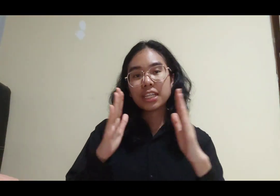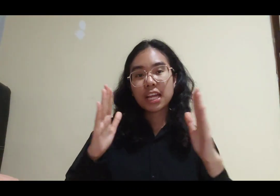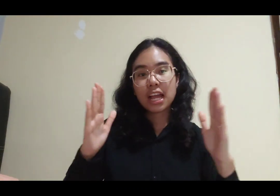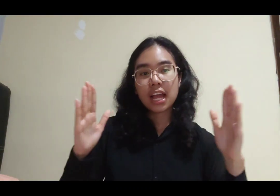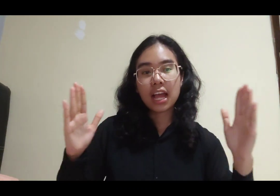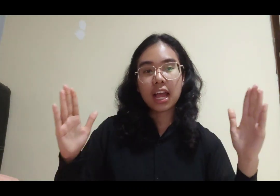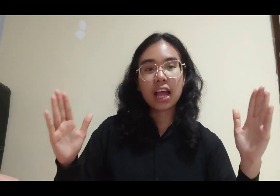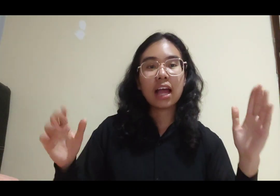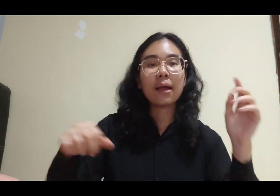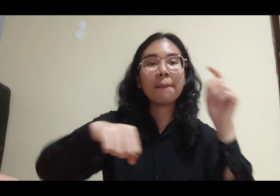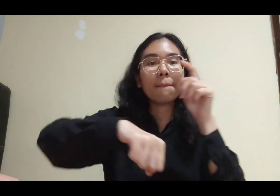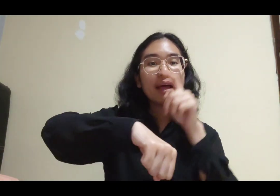sepanjang